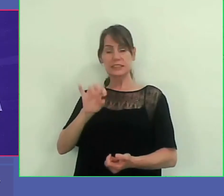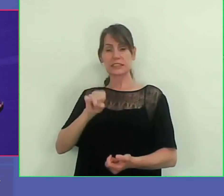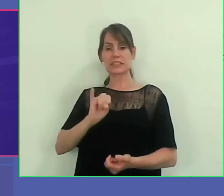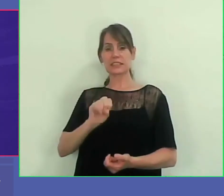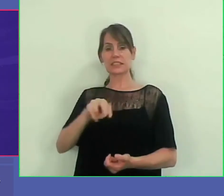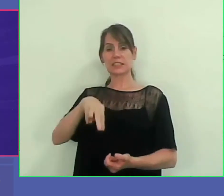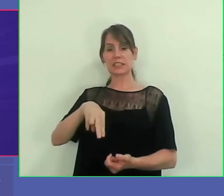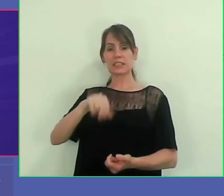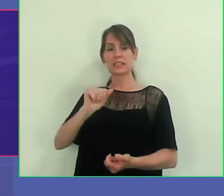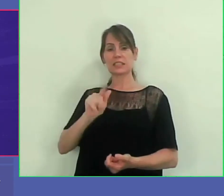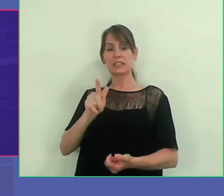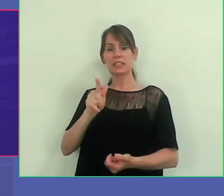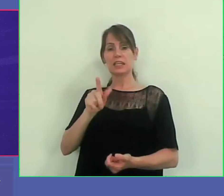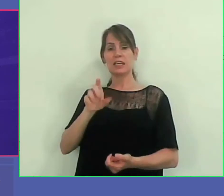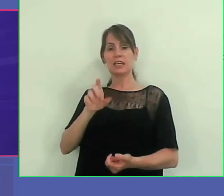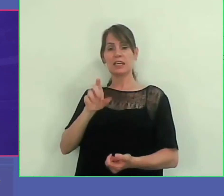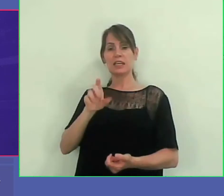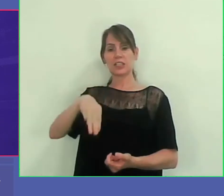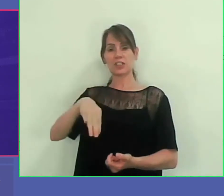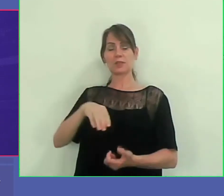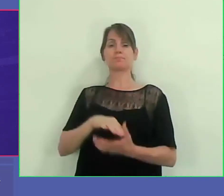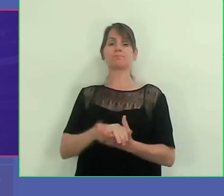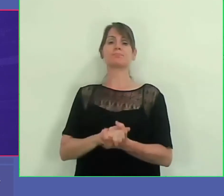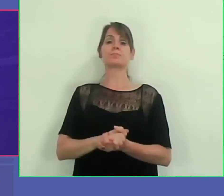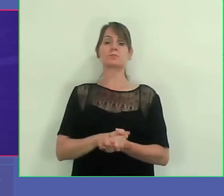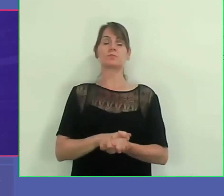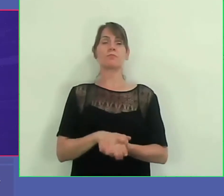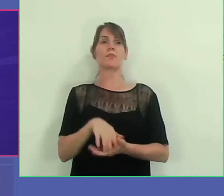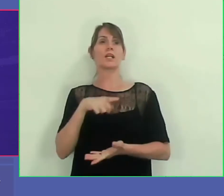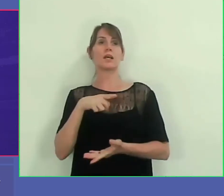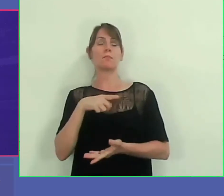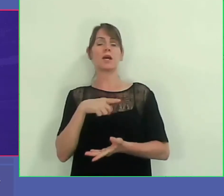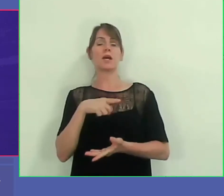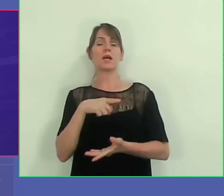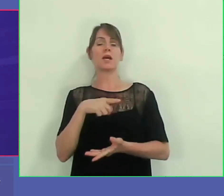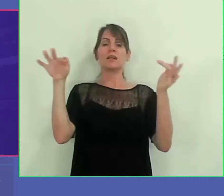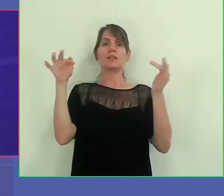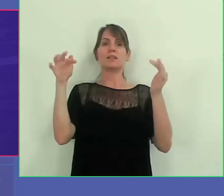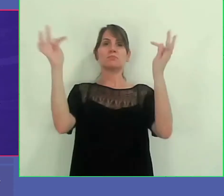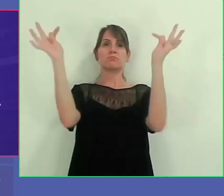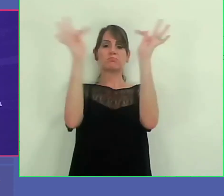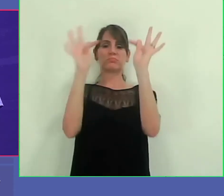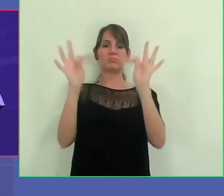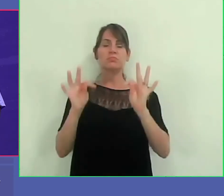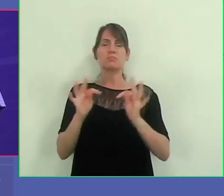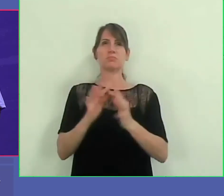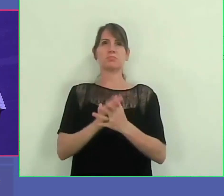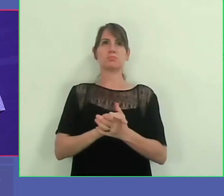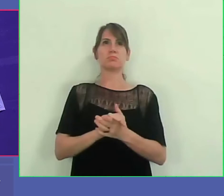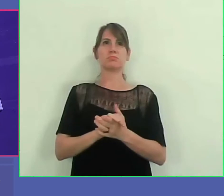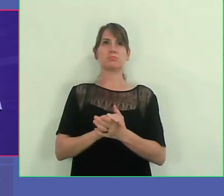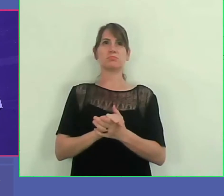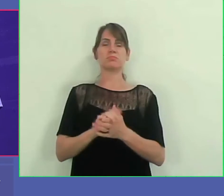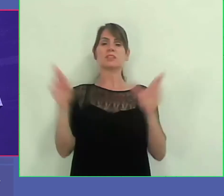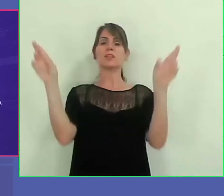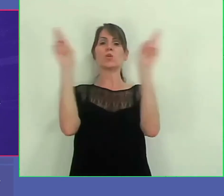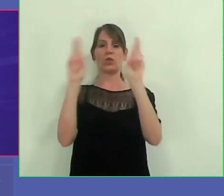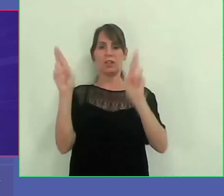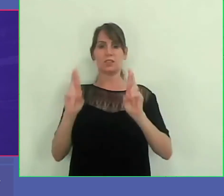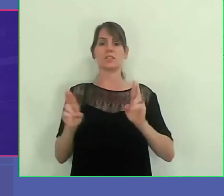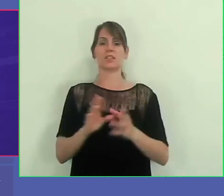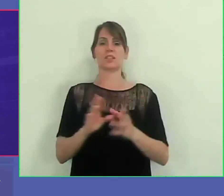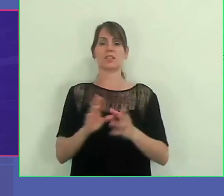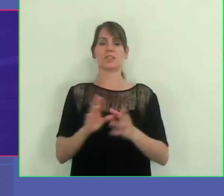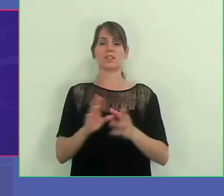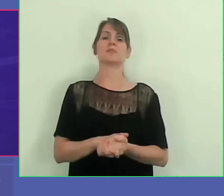Idolatrias e feitiçarias também estão ligados. Idolatrias e feitiçarias. A partir de agora, daí para frente, irmãos, são